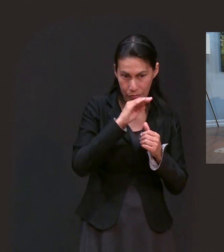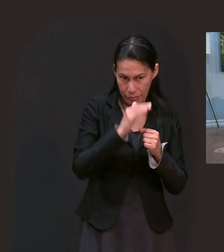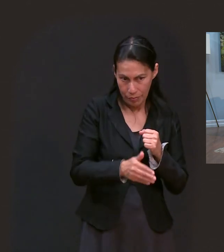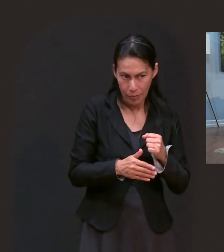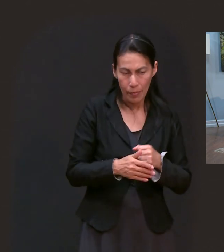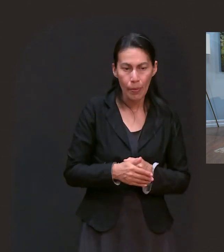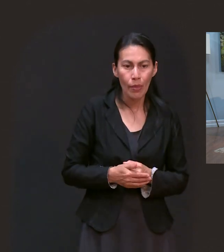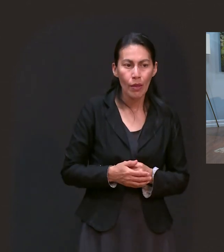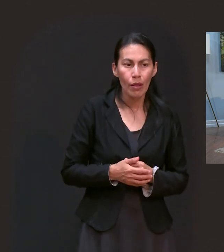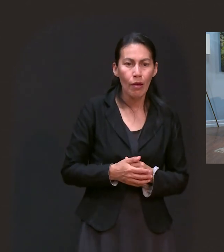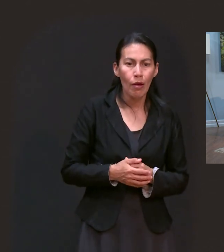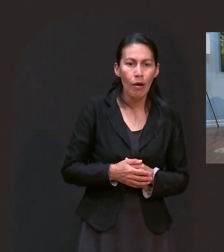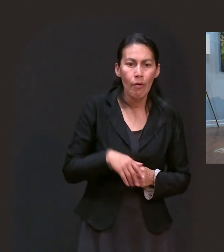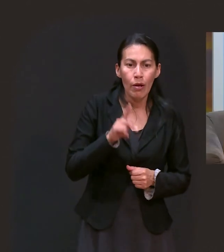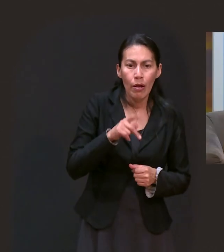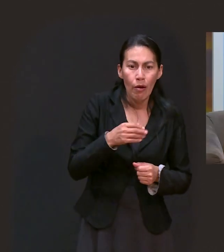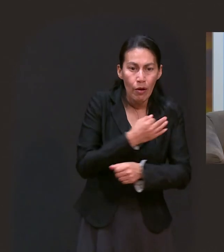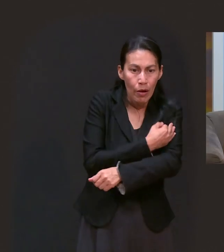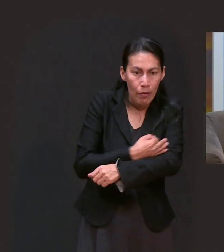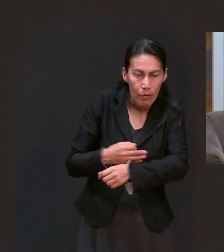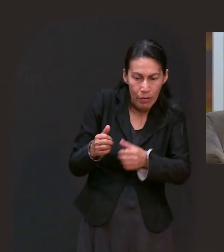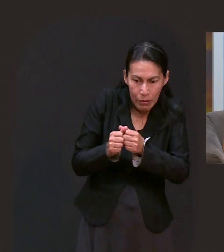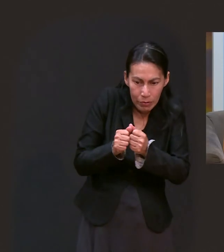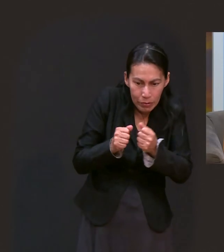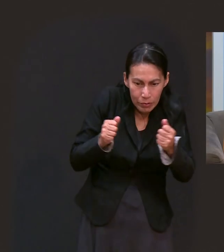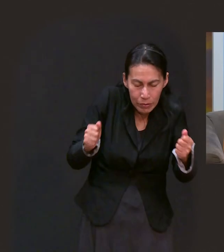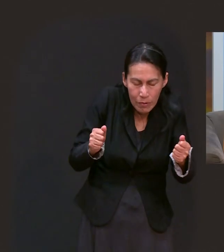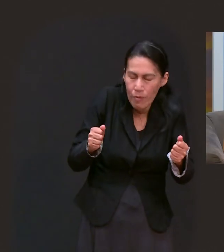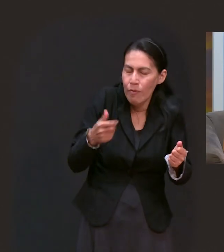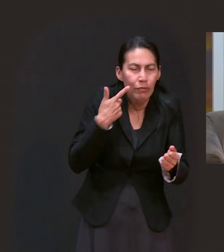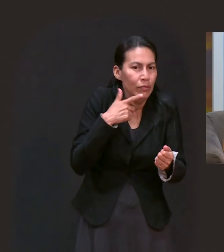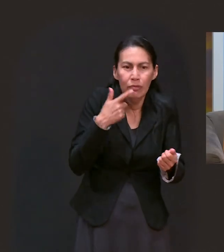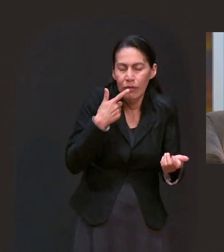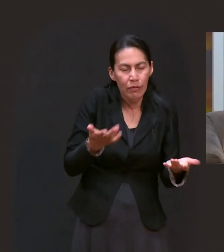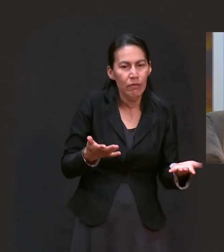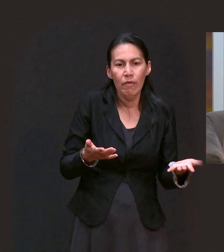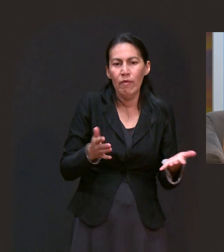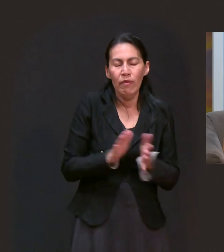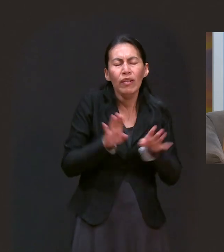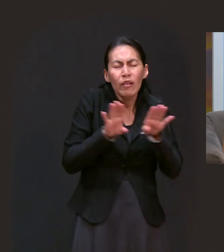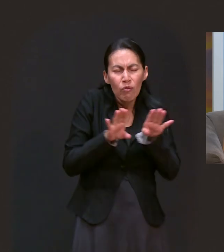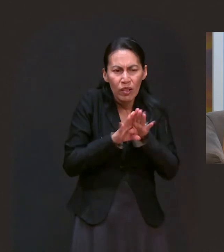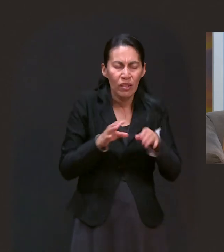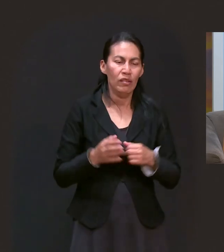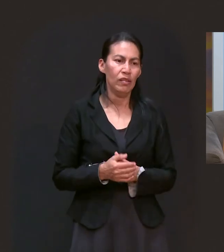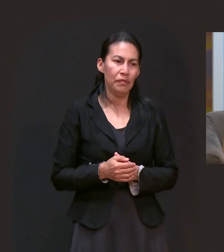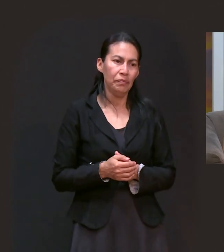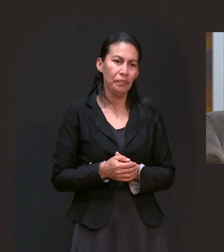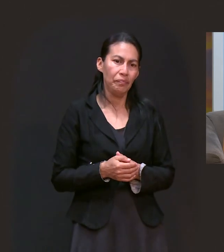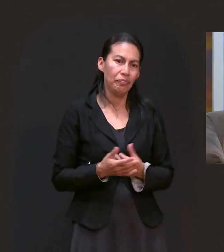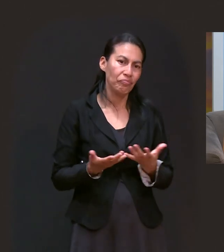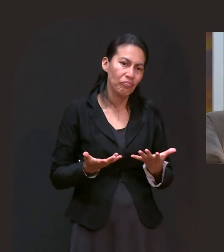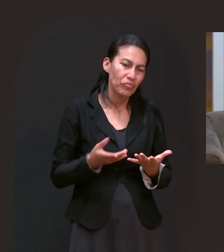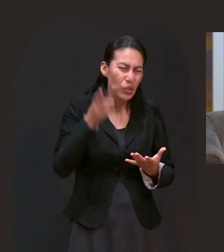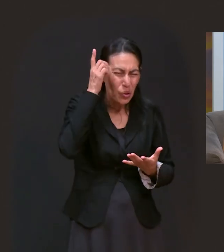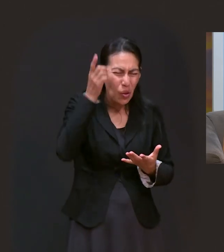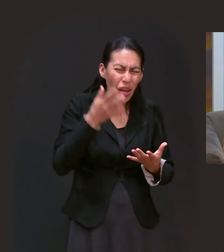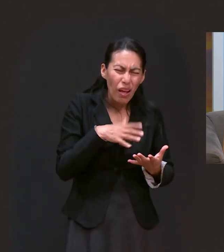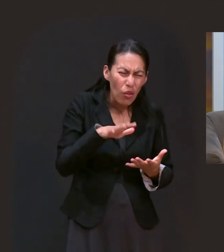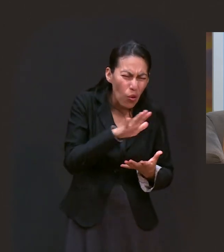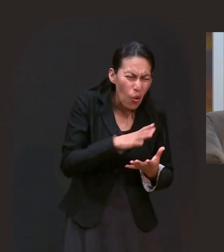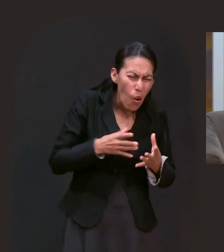me vengo de nueva méxico mes pero en ese para la familia de su dios no quiere dios quiere no